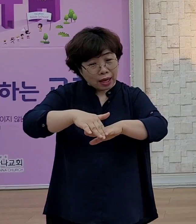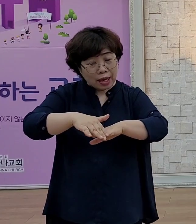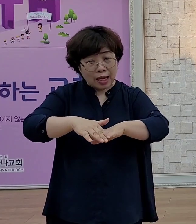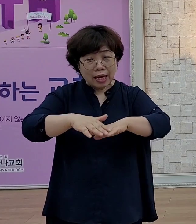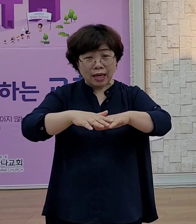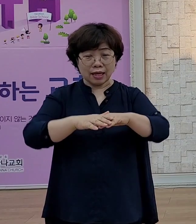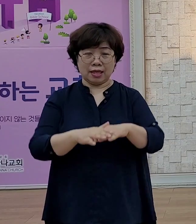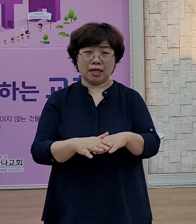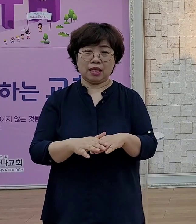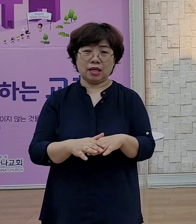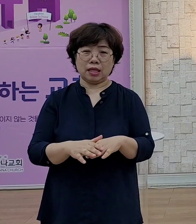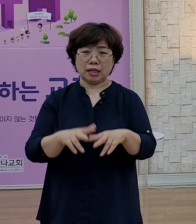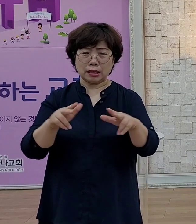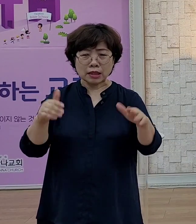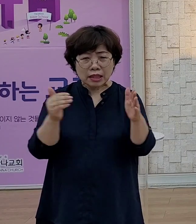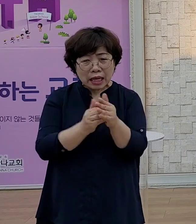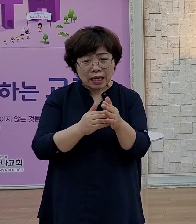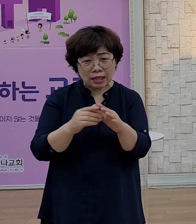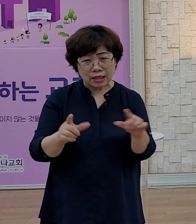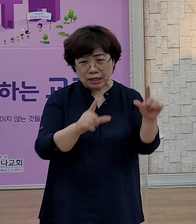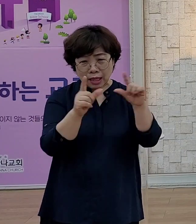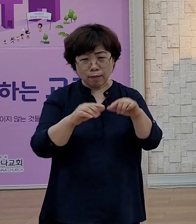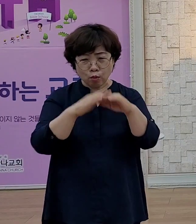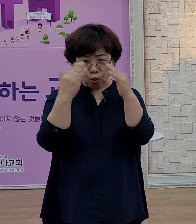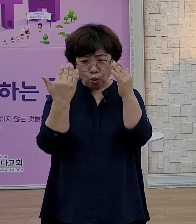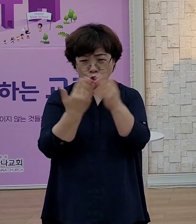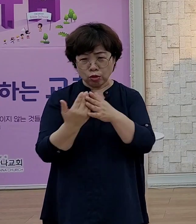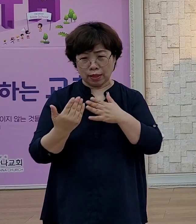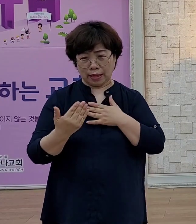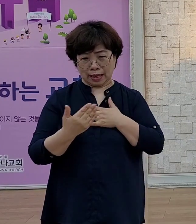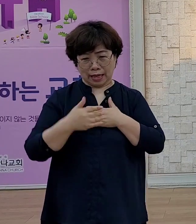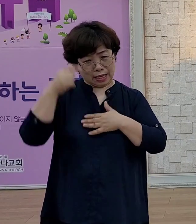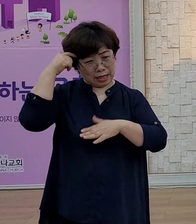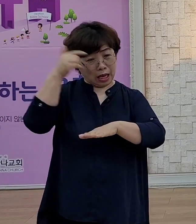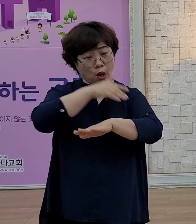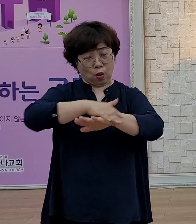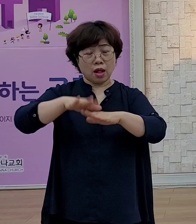지금 돌아보면 모든 것이 다 우리가 계획하고 있더라.